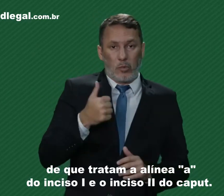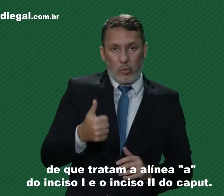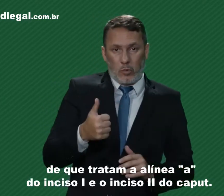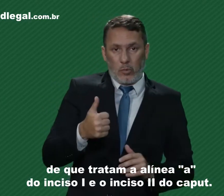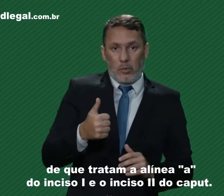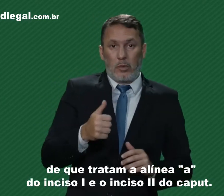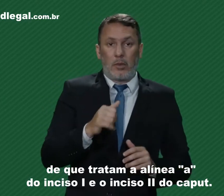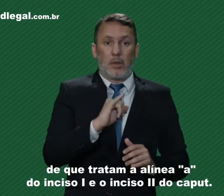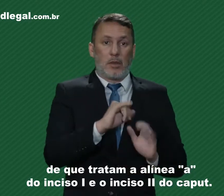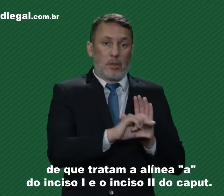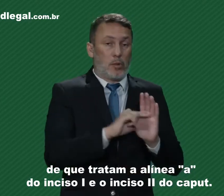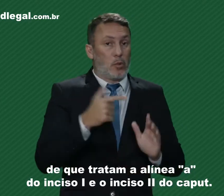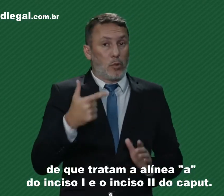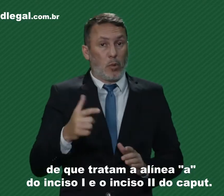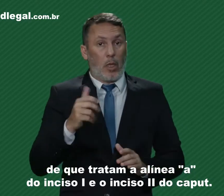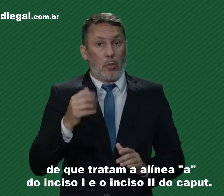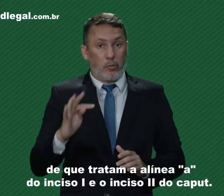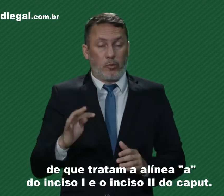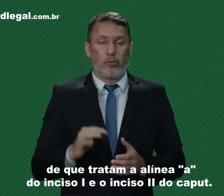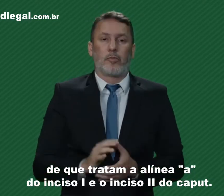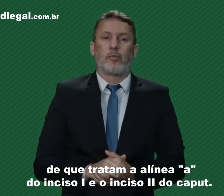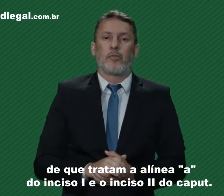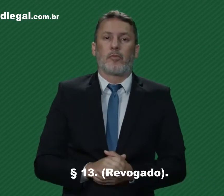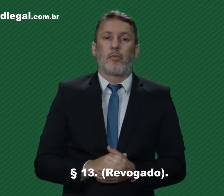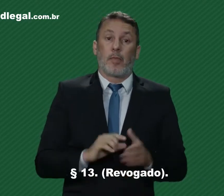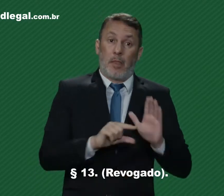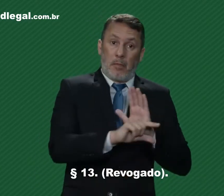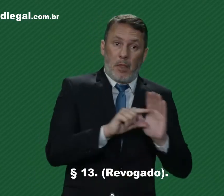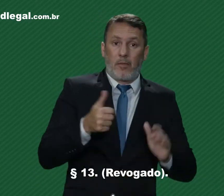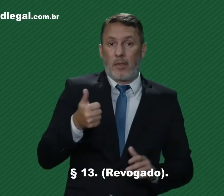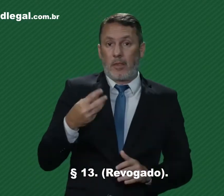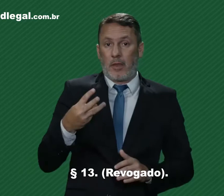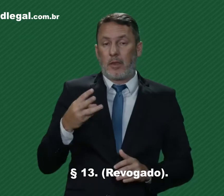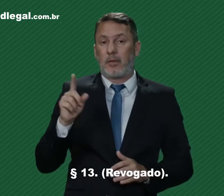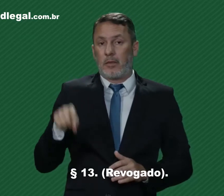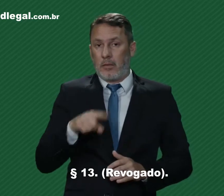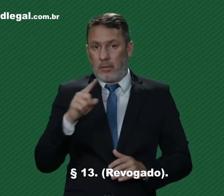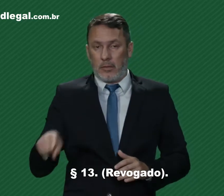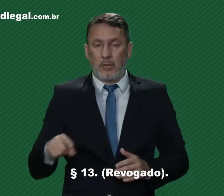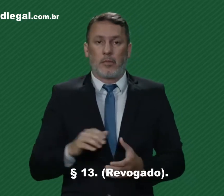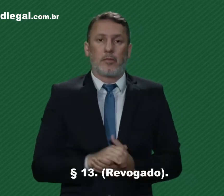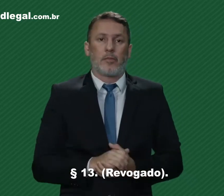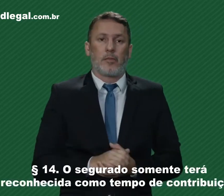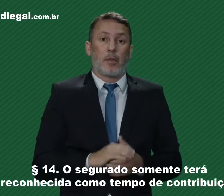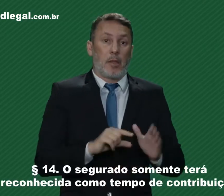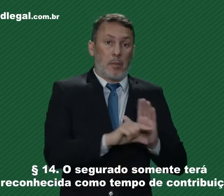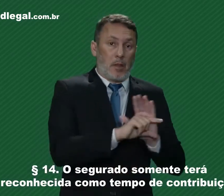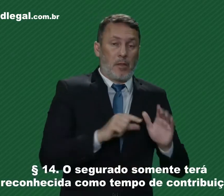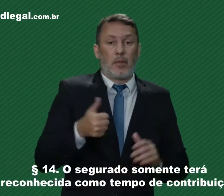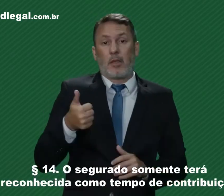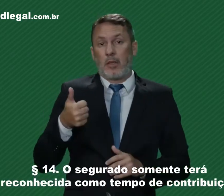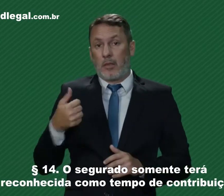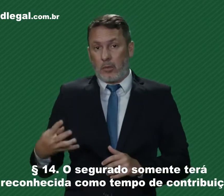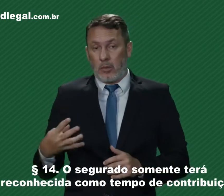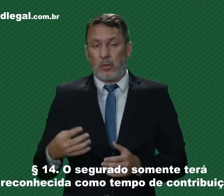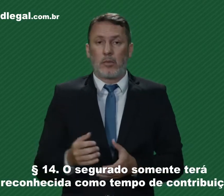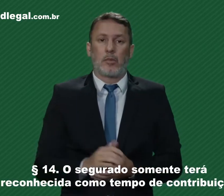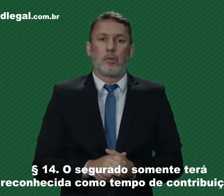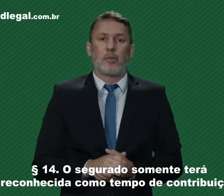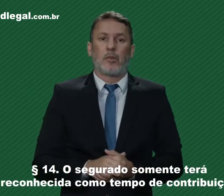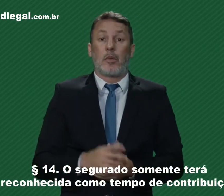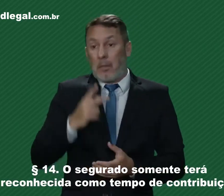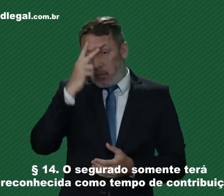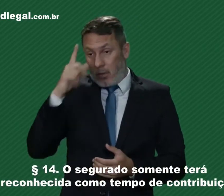do inciso 1 e o inciso 2 do caput. Parágrafo 13. Revogado. Parágrafo 14.